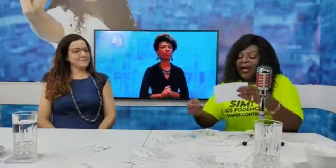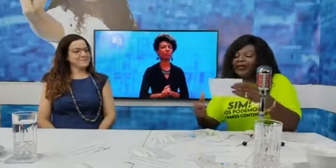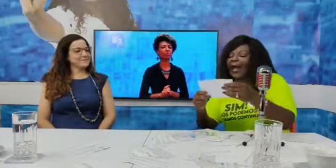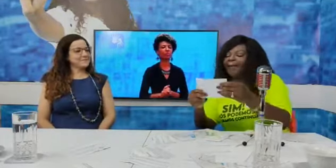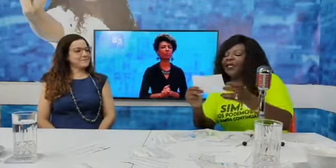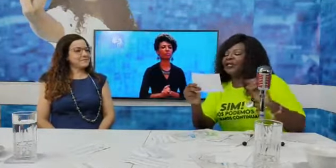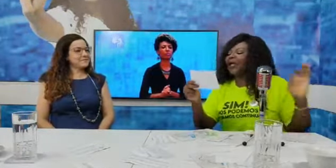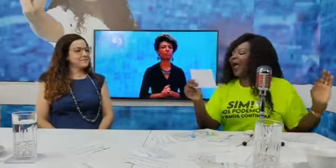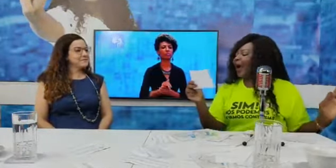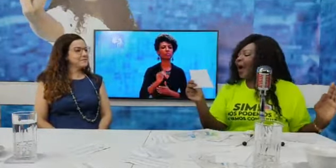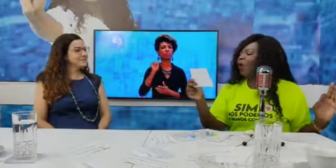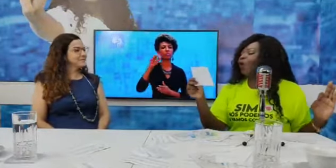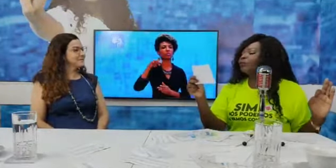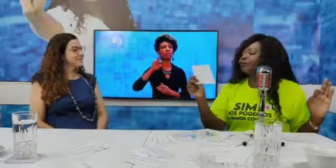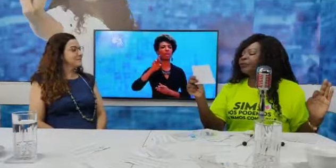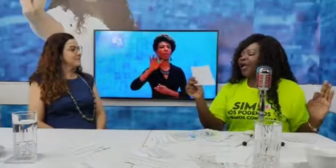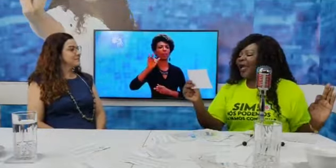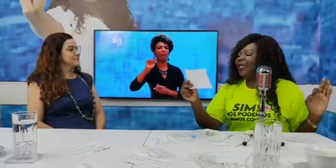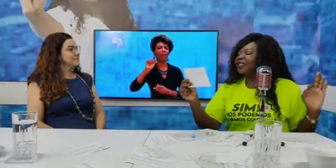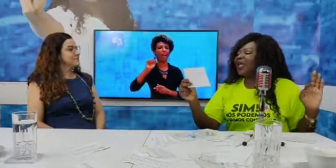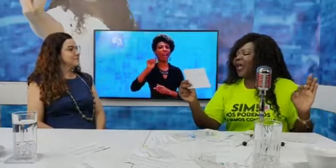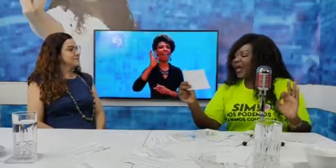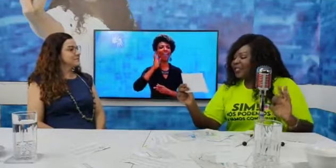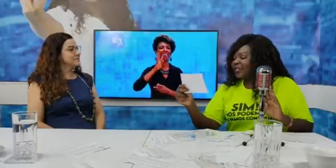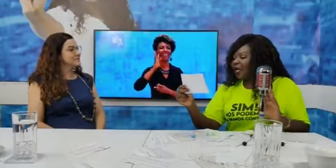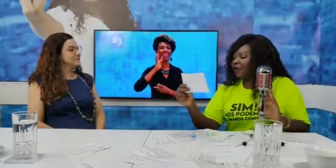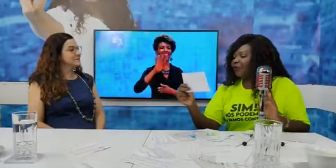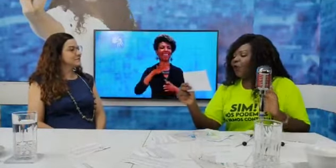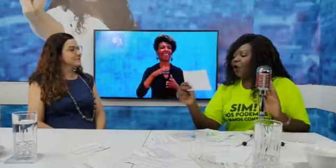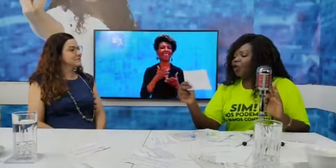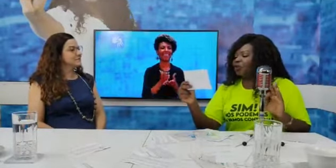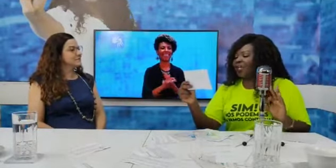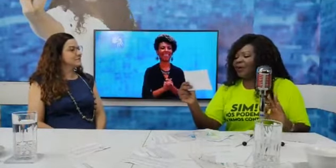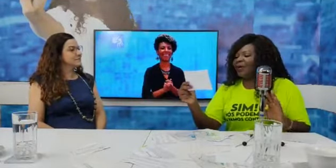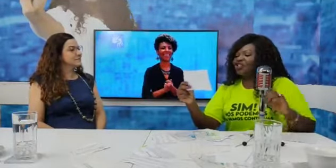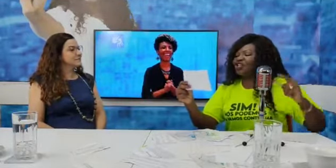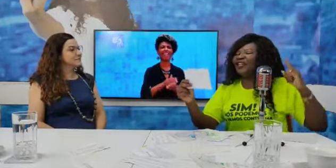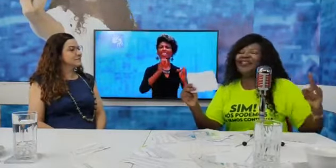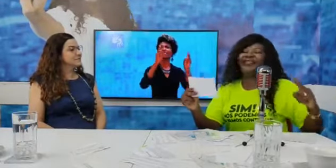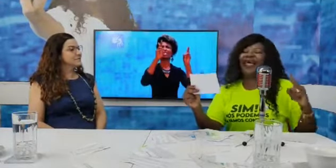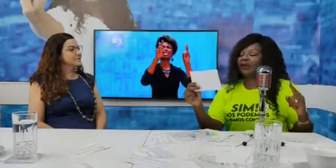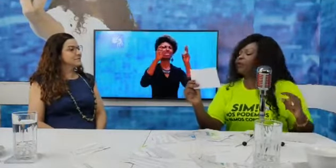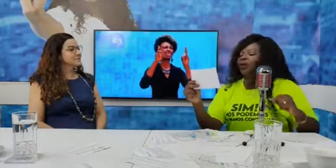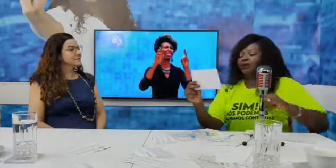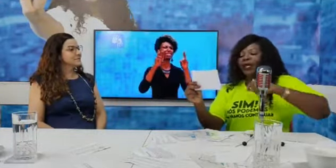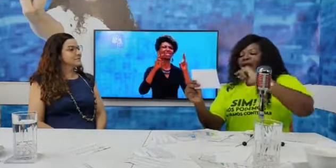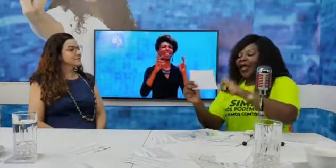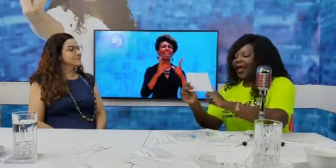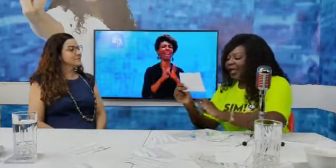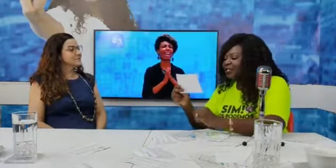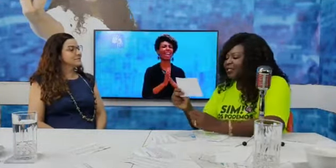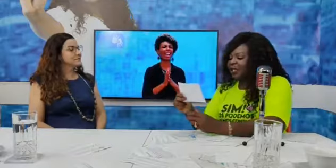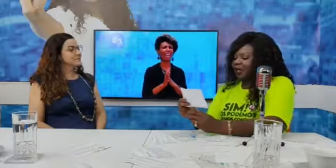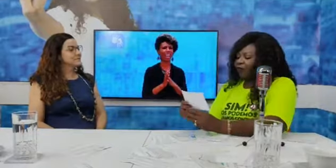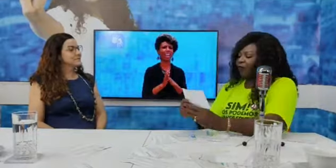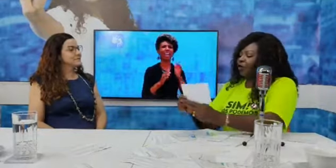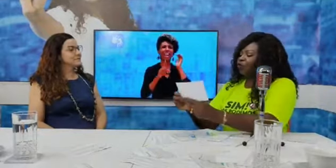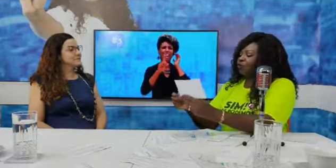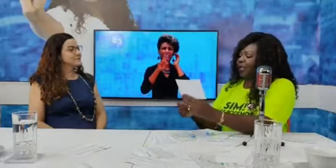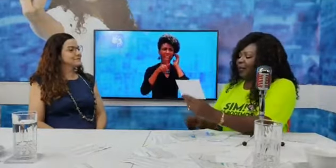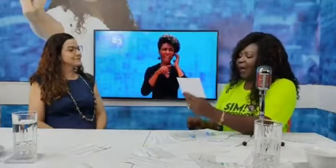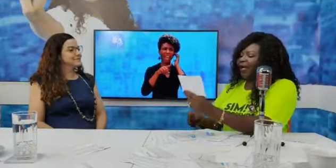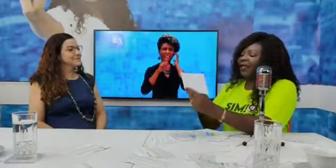mais. Andréa Pires, que legal! Esse foi o tema de inter... Não. Esse